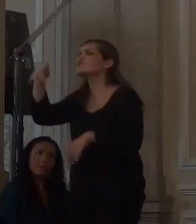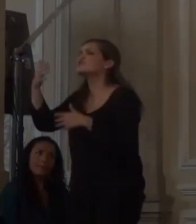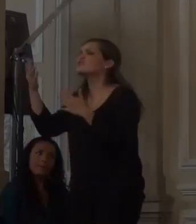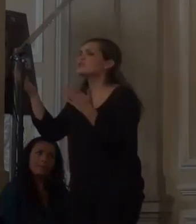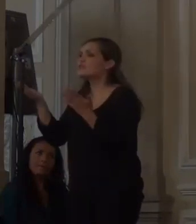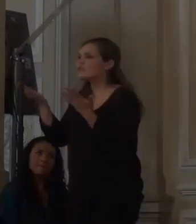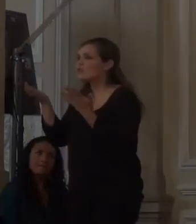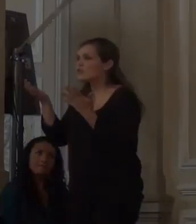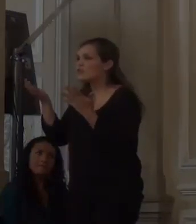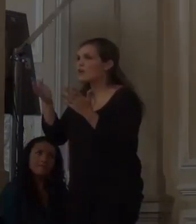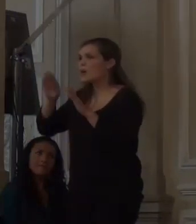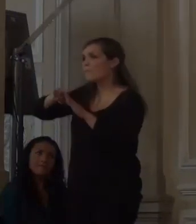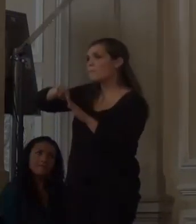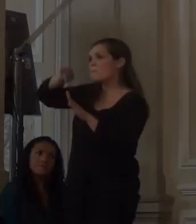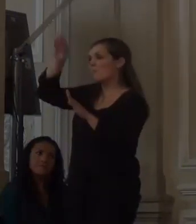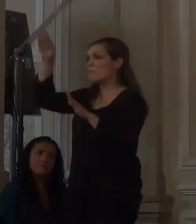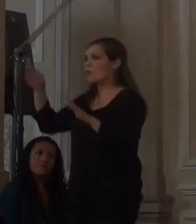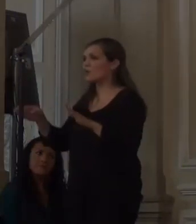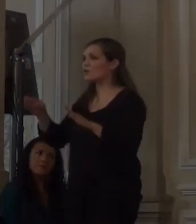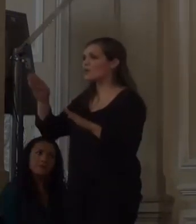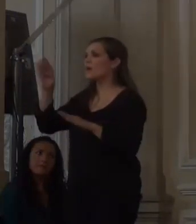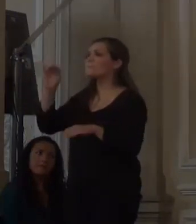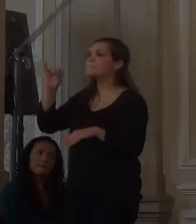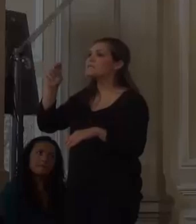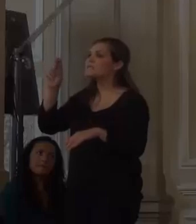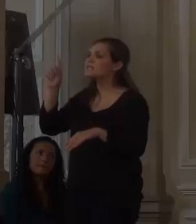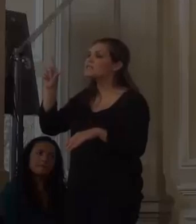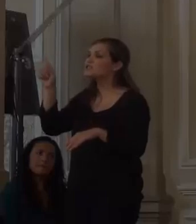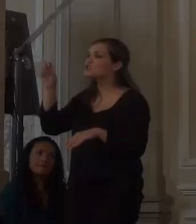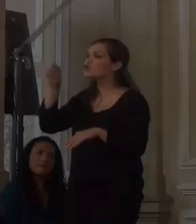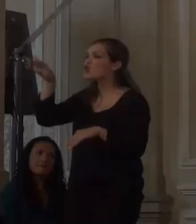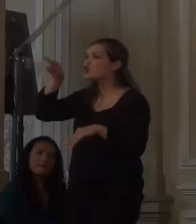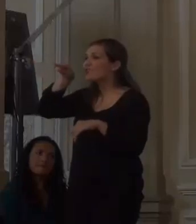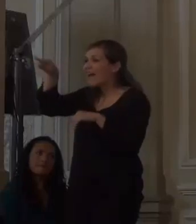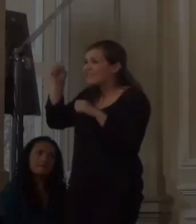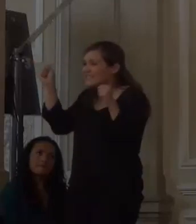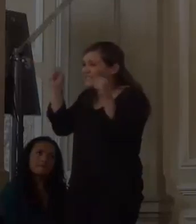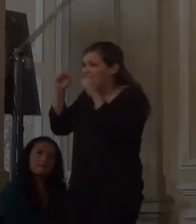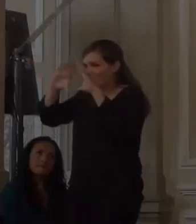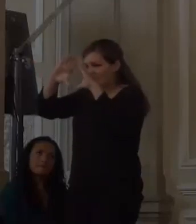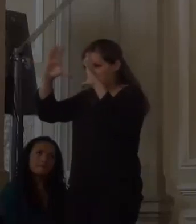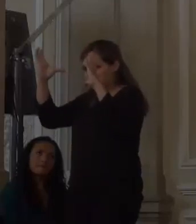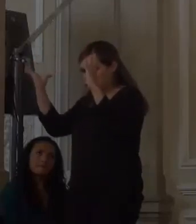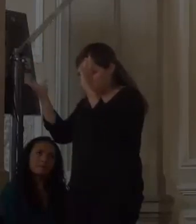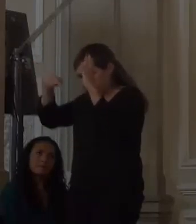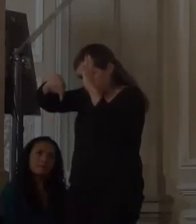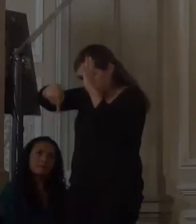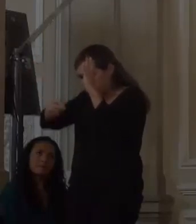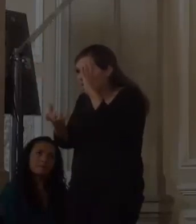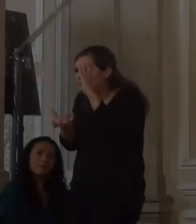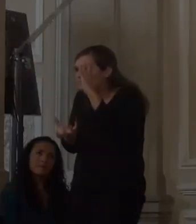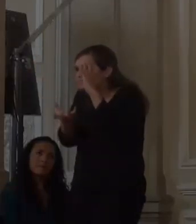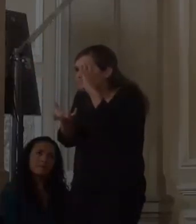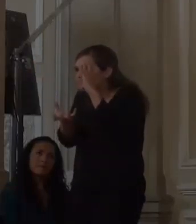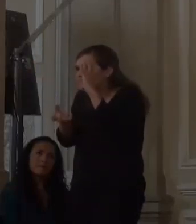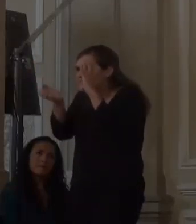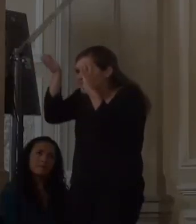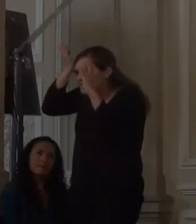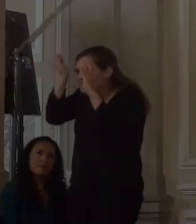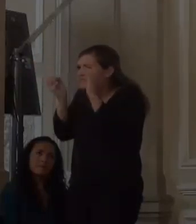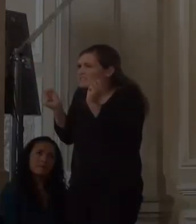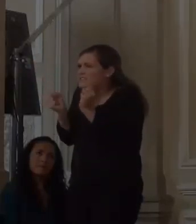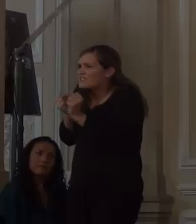menos que al monte Vinson, en el corazón de la Antártida. Ustedes sabían que él fue el